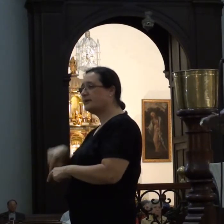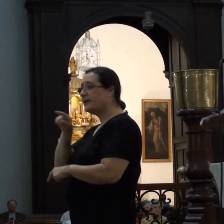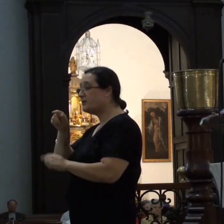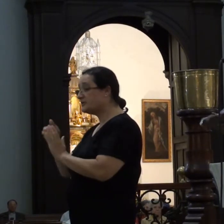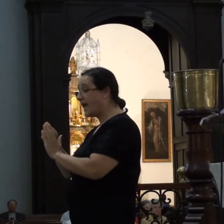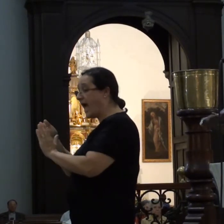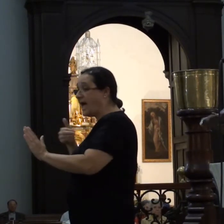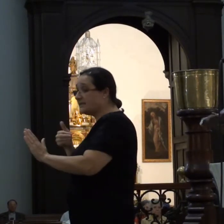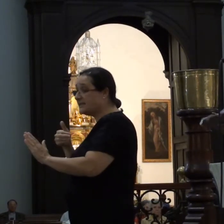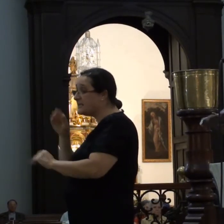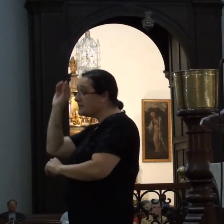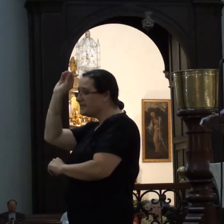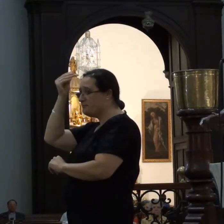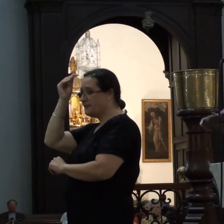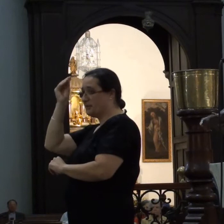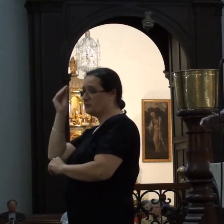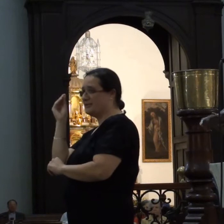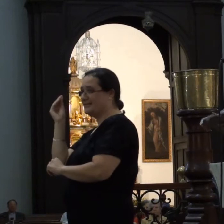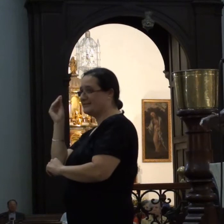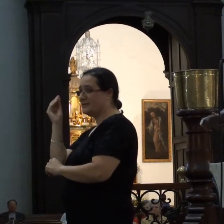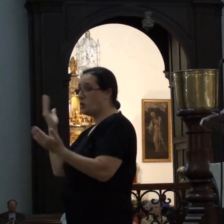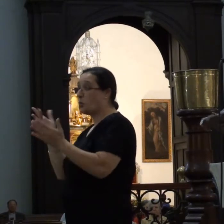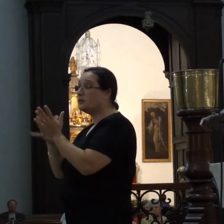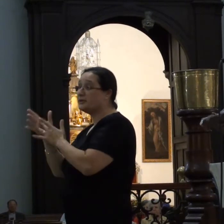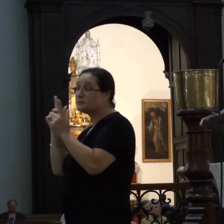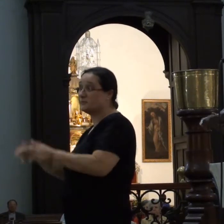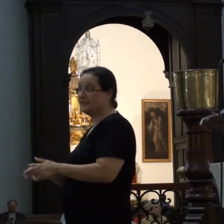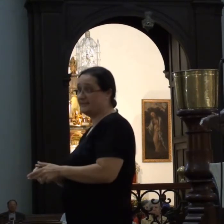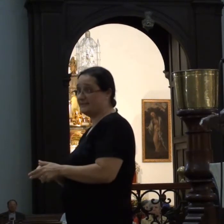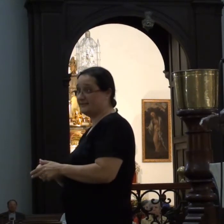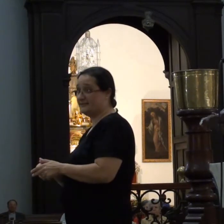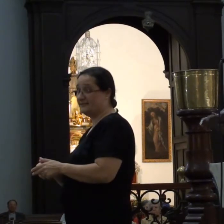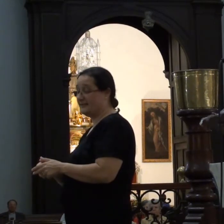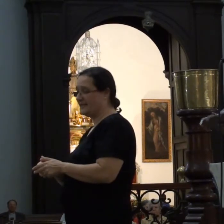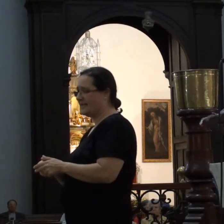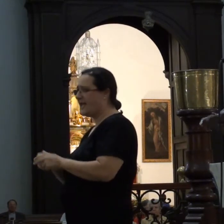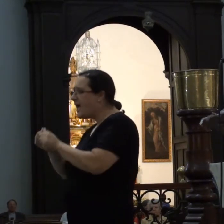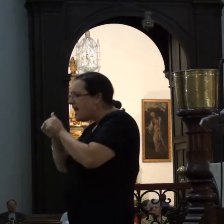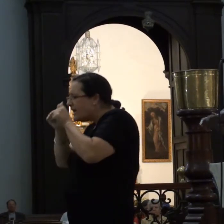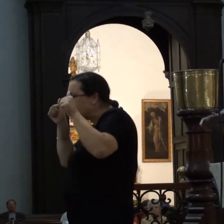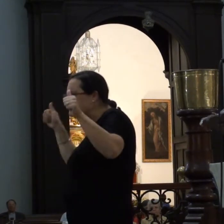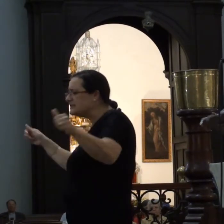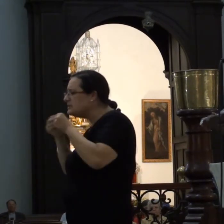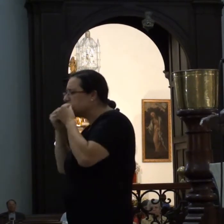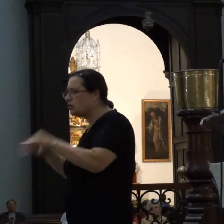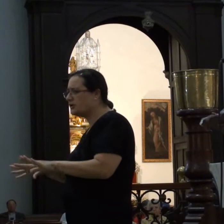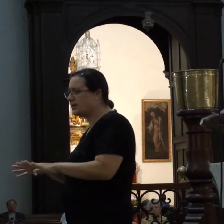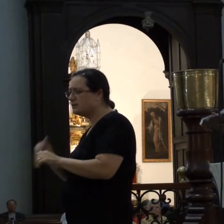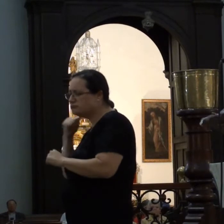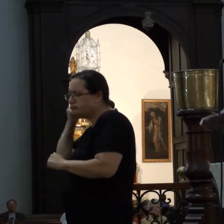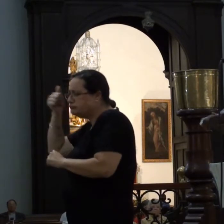Pentecostés definitivo que ocurrirá en la noche a lo largo de toda la historia de la salvación